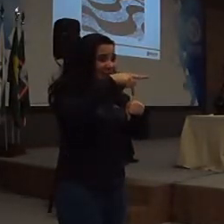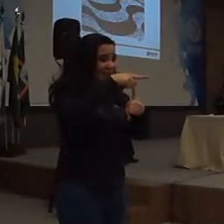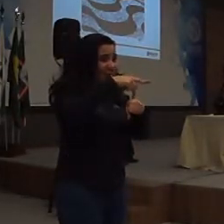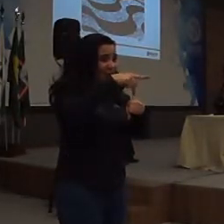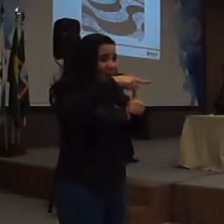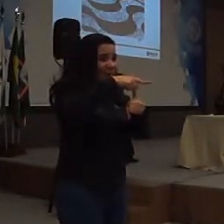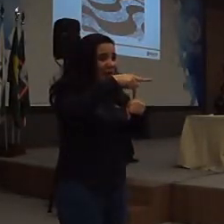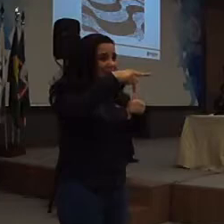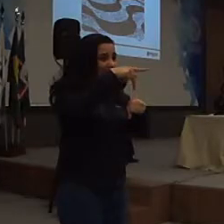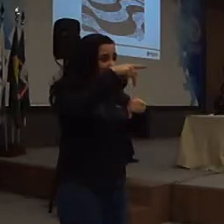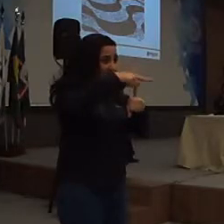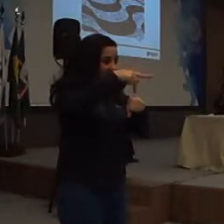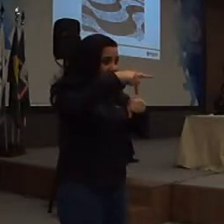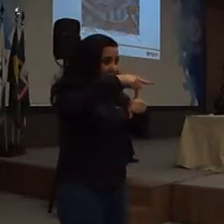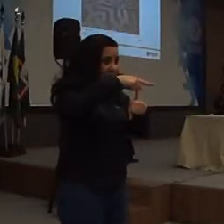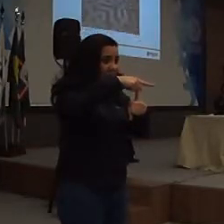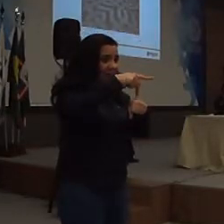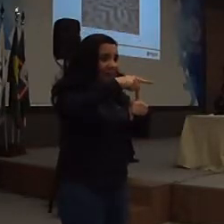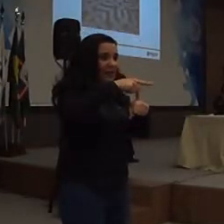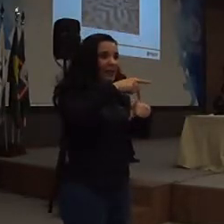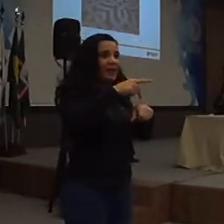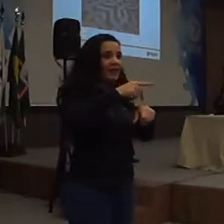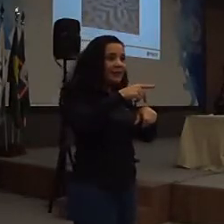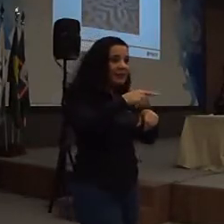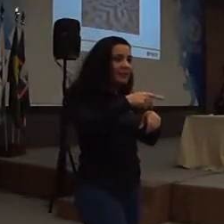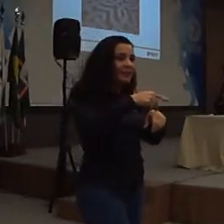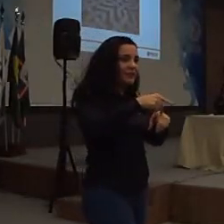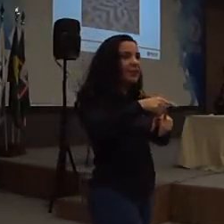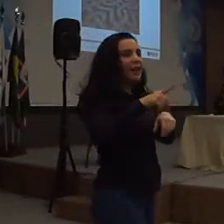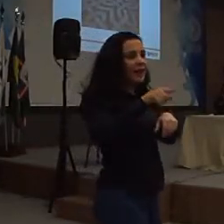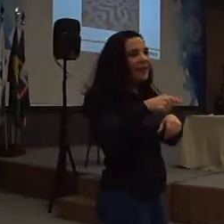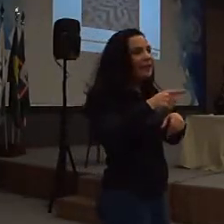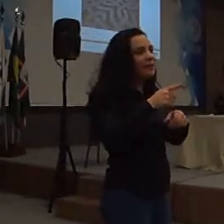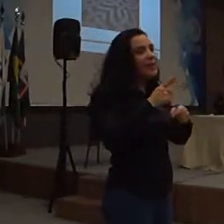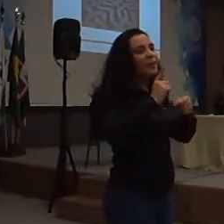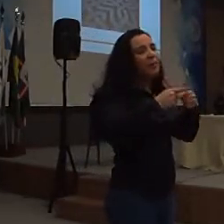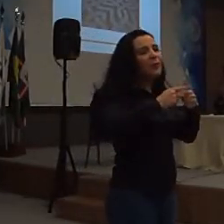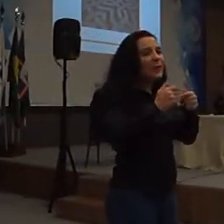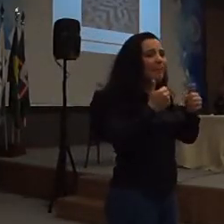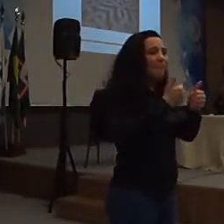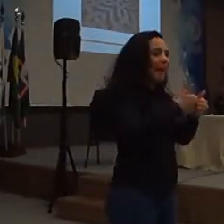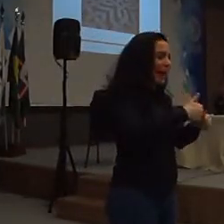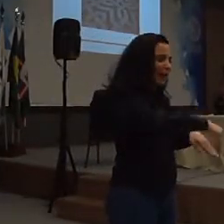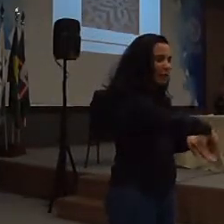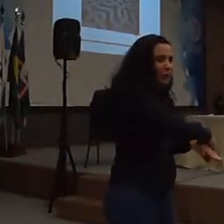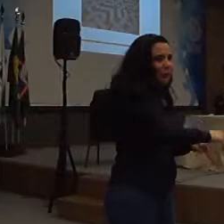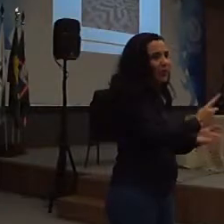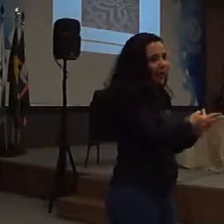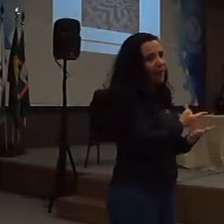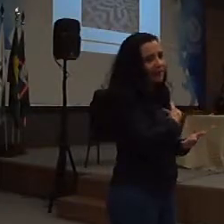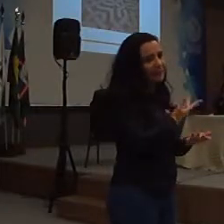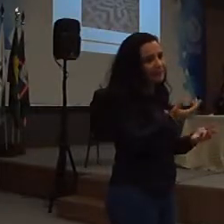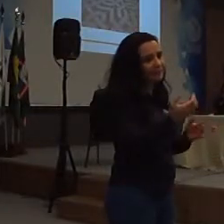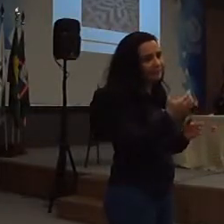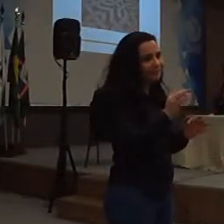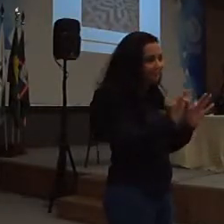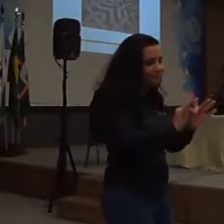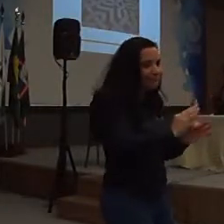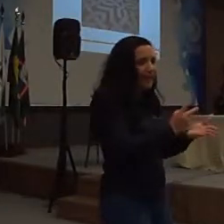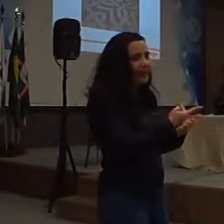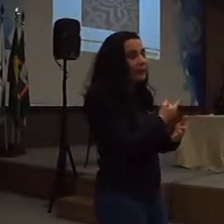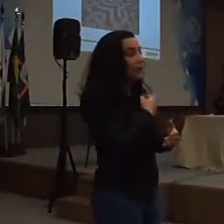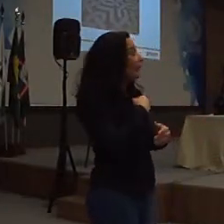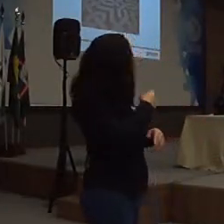por outros, mas é um piso correto, esse tipo de piso, ele ocasiona perturbação visual para